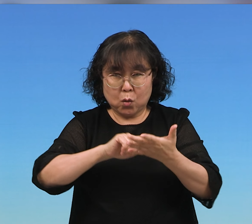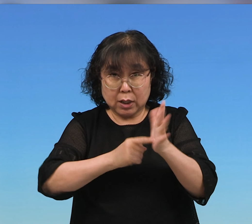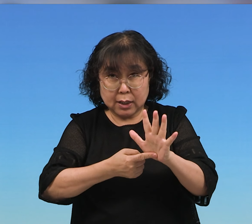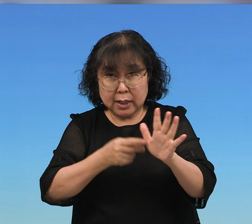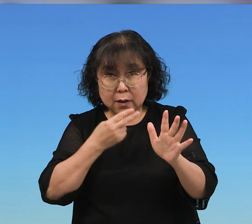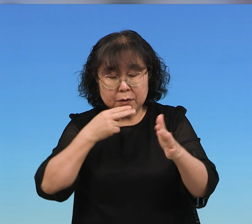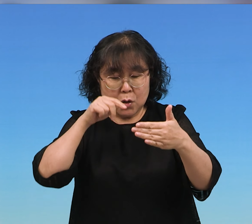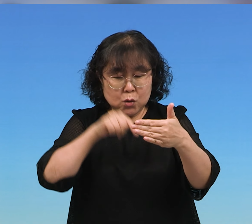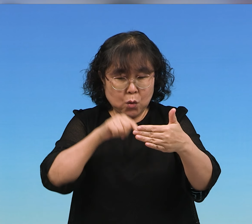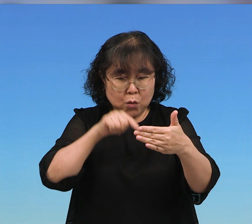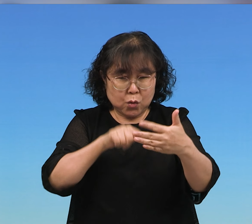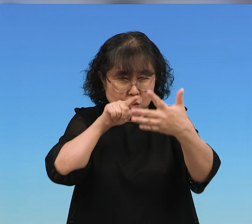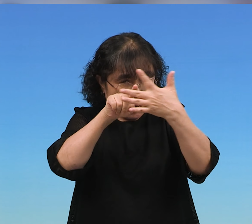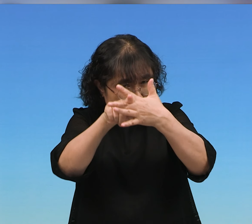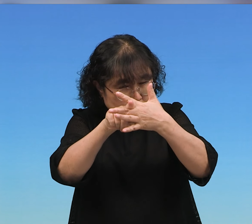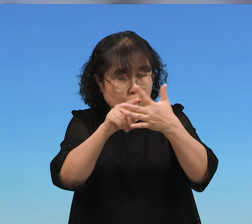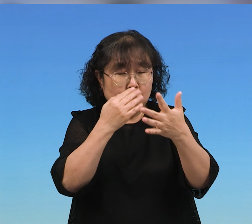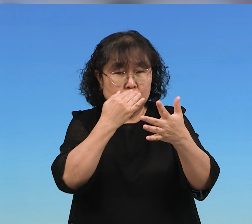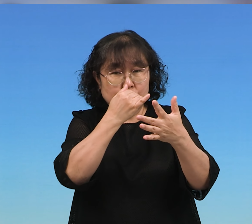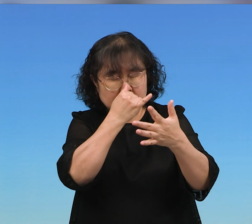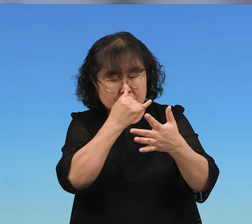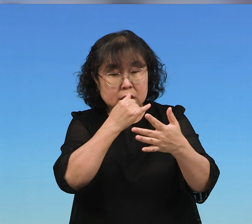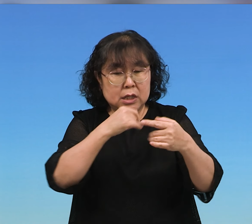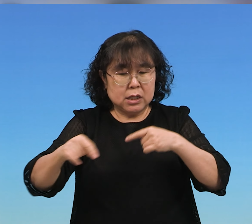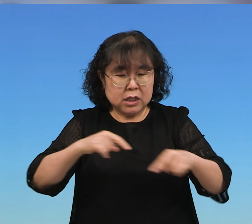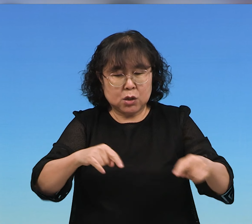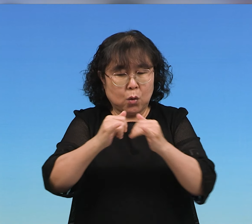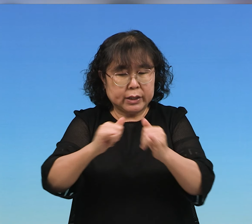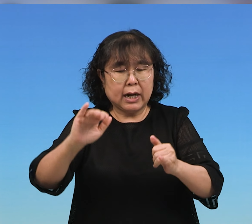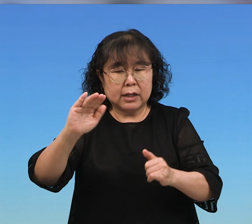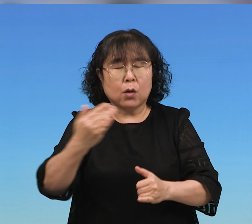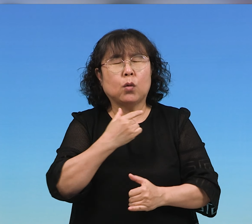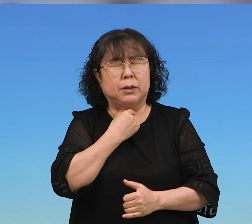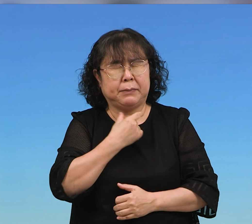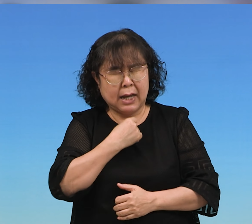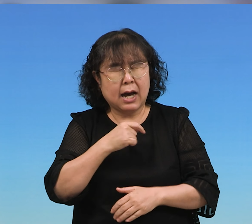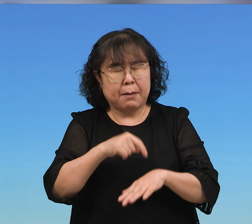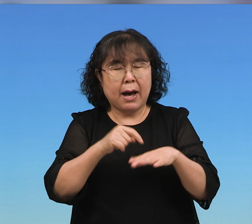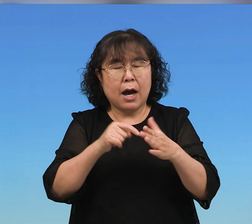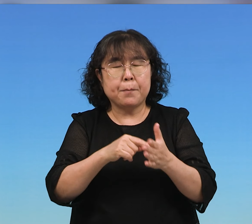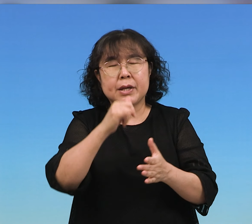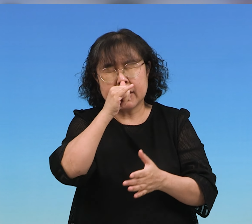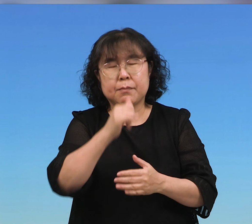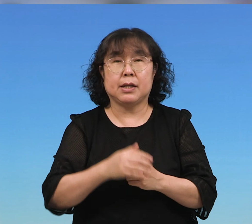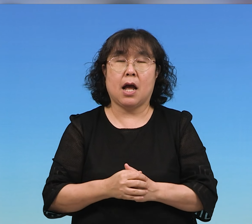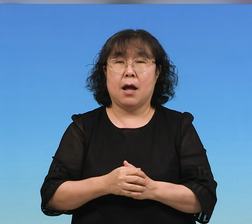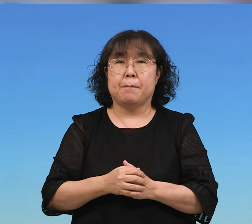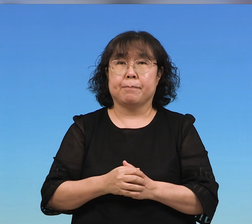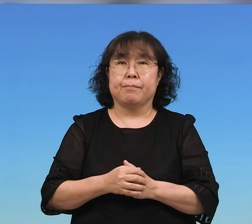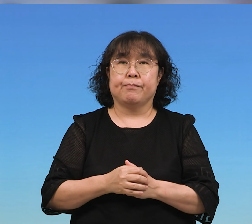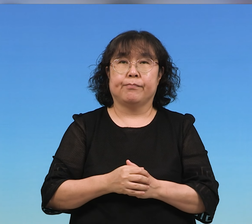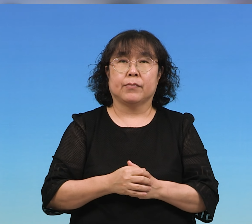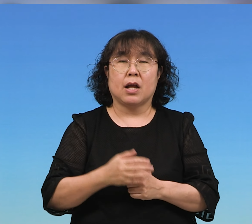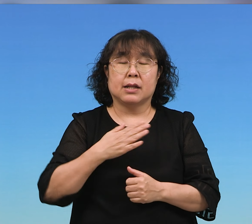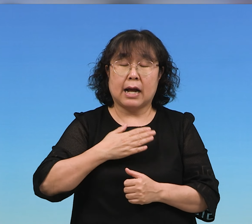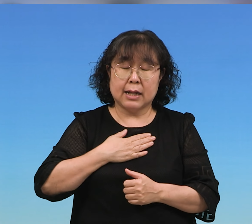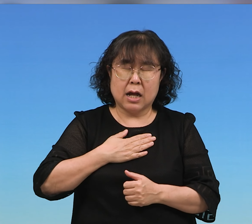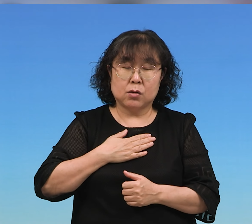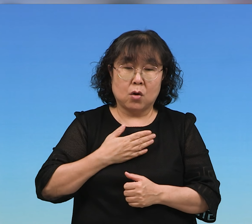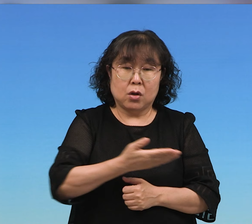지도자로 제가 목회하기를 원한다. 그 마음에 이런 목마름이 저는 많습니다. 여러분, 한 교회를 담임하는 저의